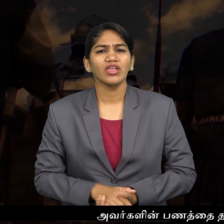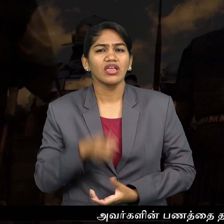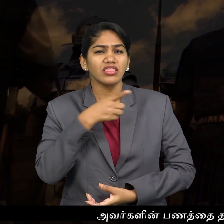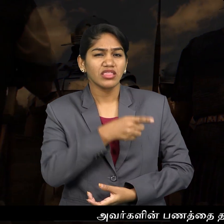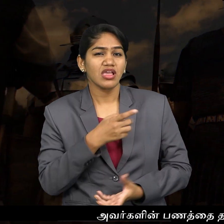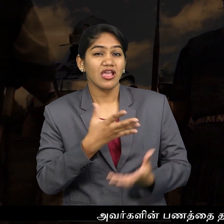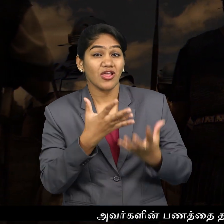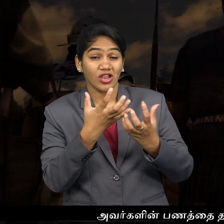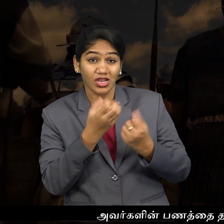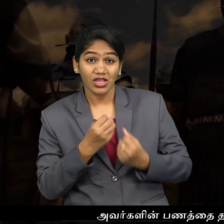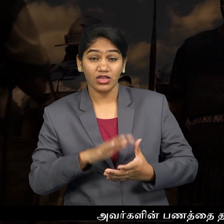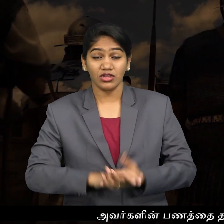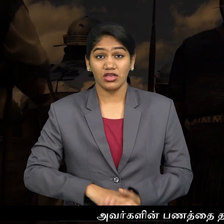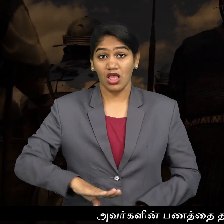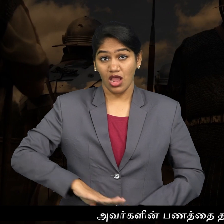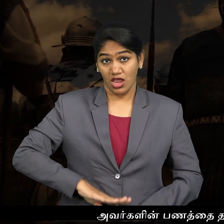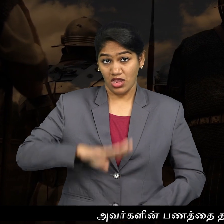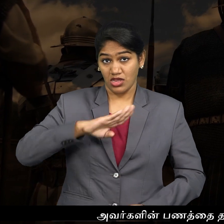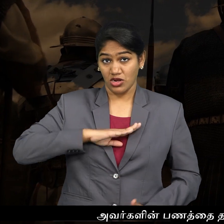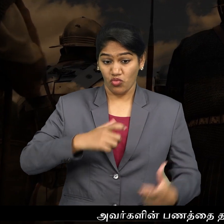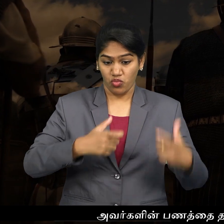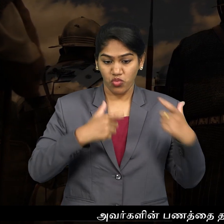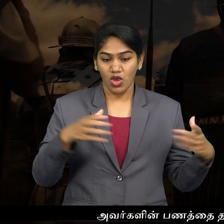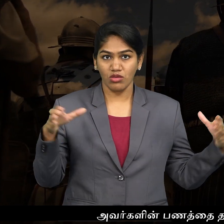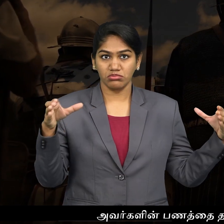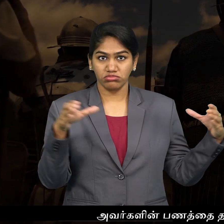அவர்களின் பணத்தை தங்கள் கடமைகளில் இருந்து